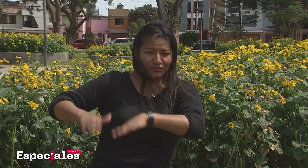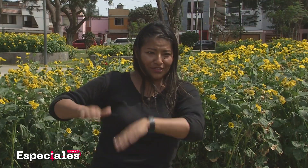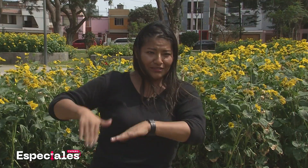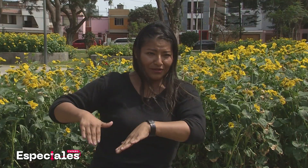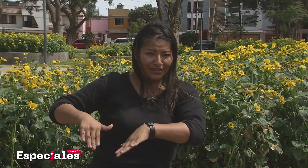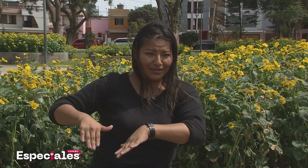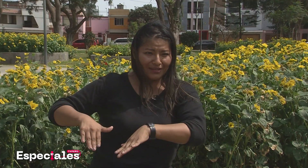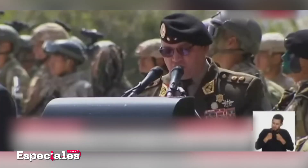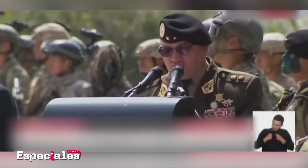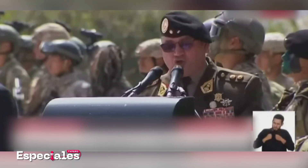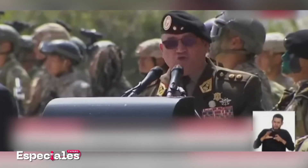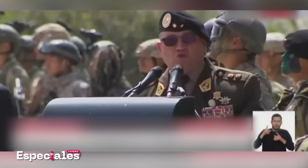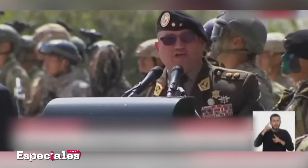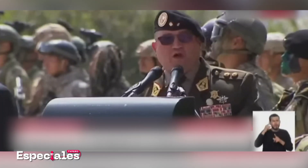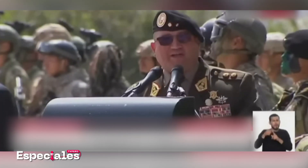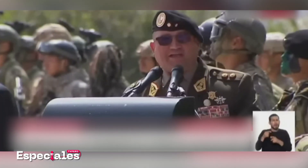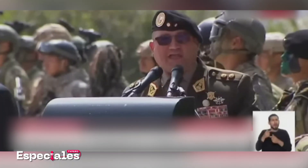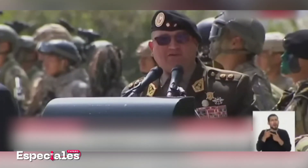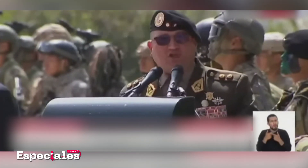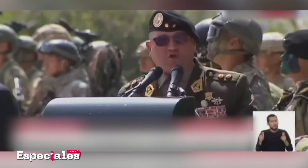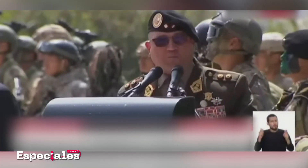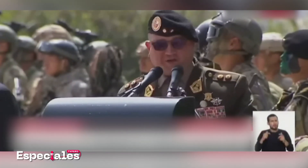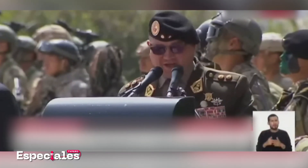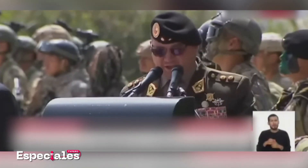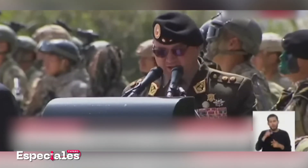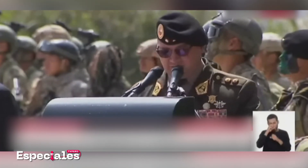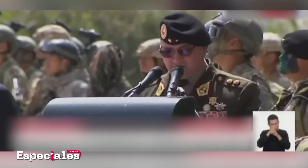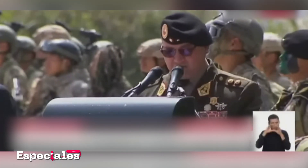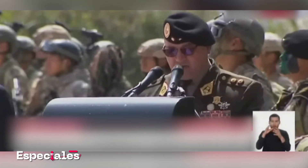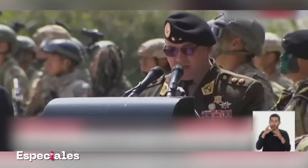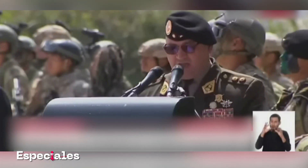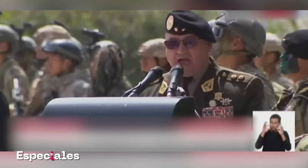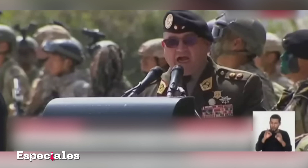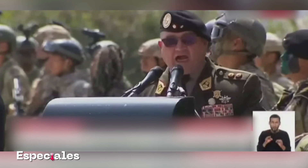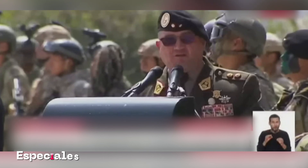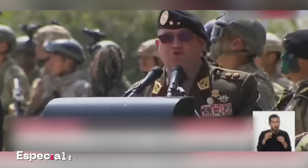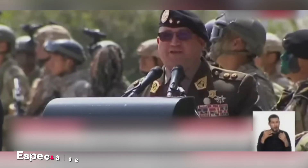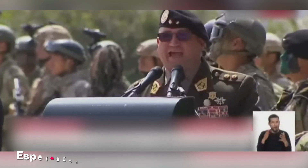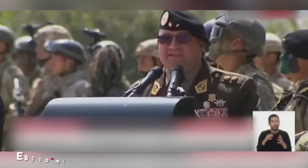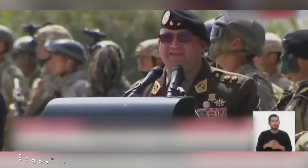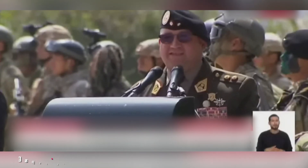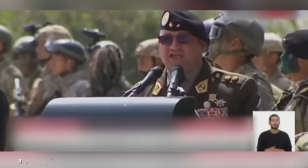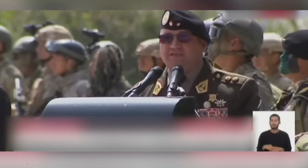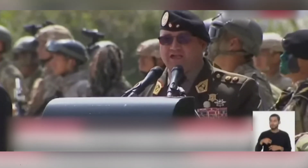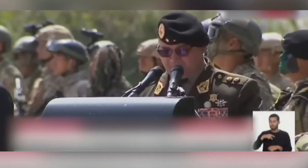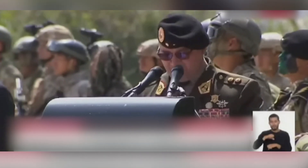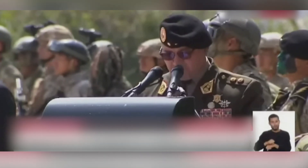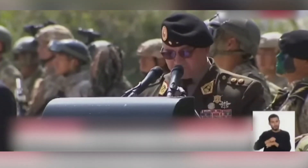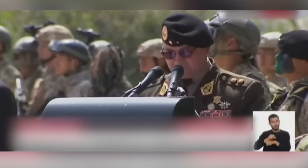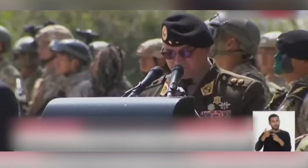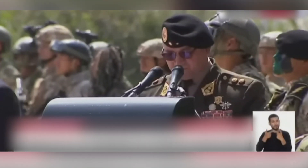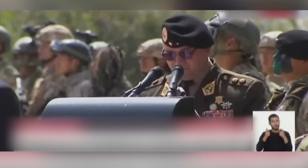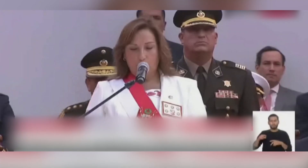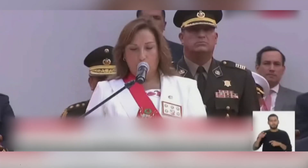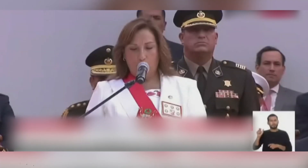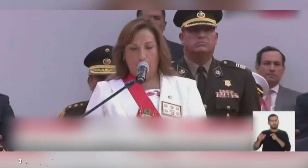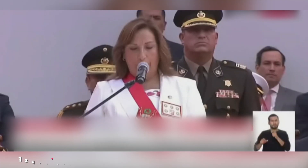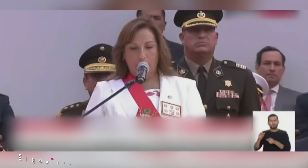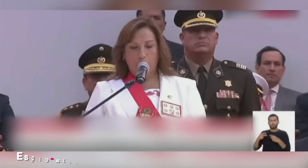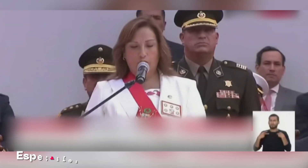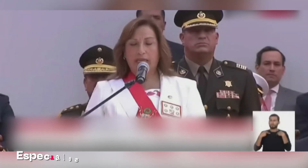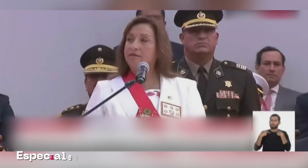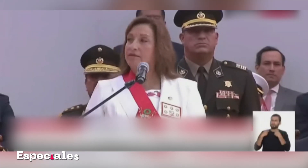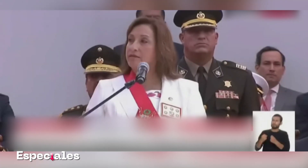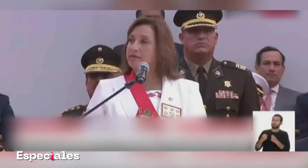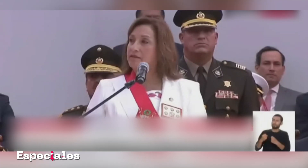ya sabes lo que estoy haciendo aquí. ¿Y cómo es interpretar una ceremonia militar? Las noticias en un suceso